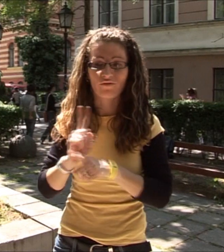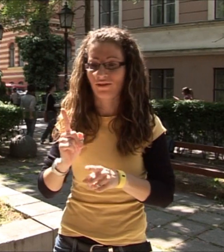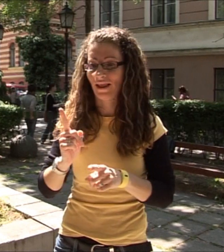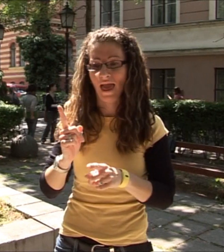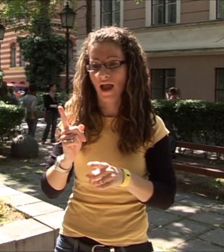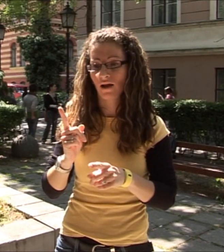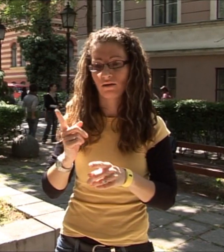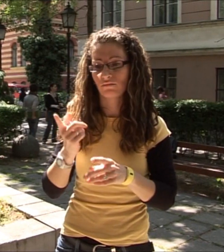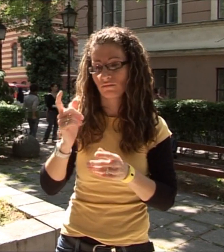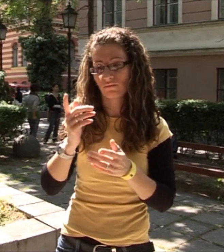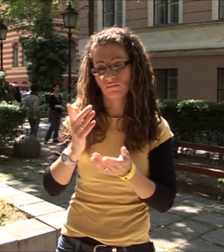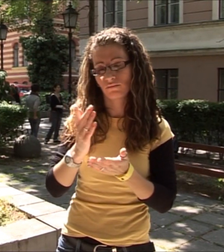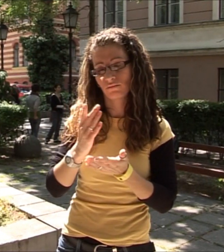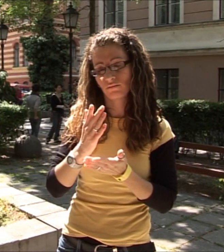vagy hok ké